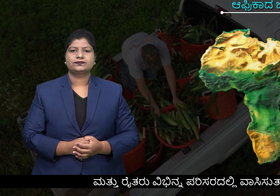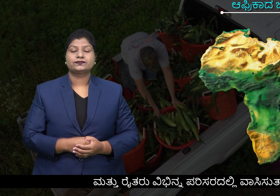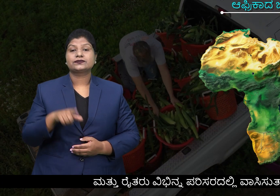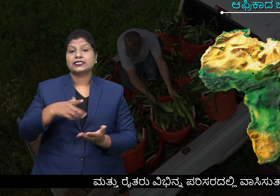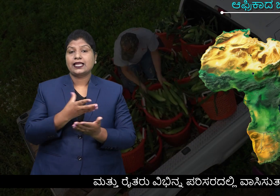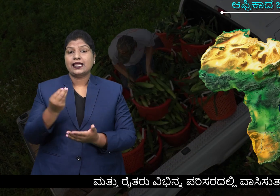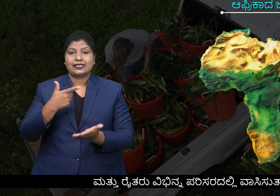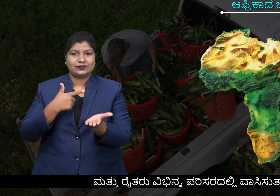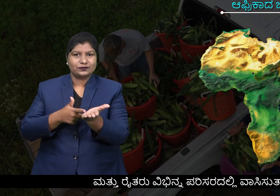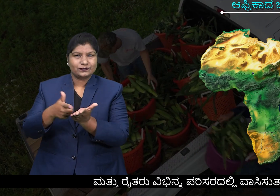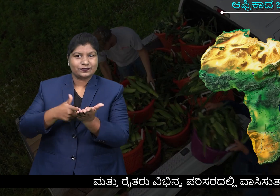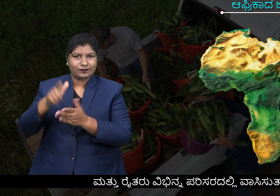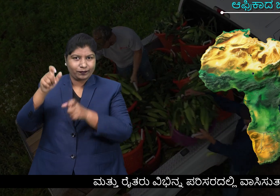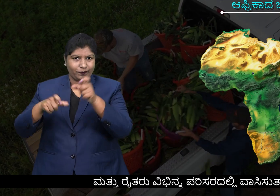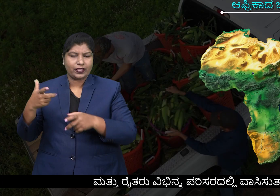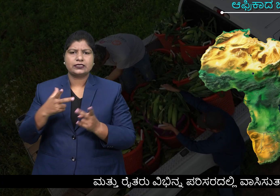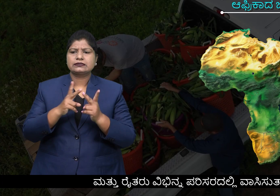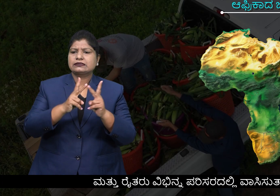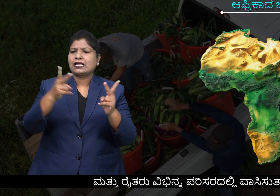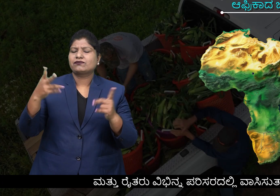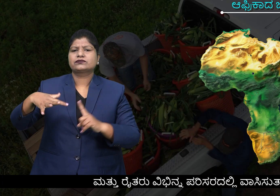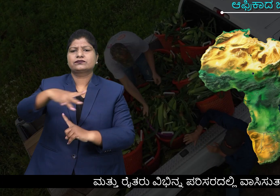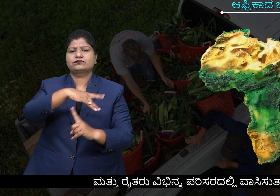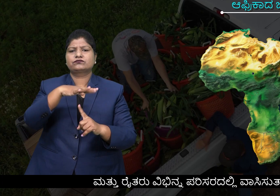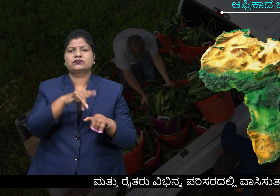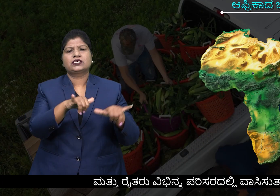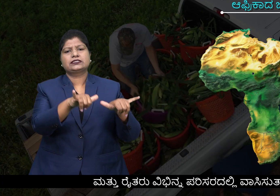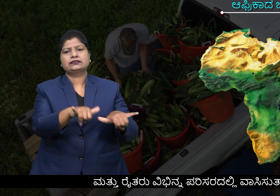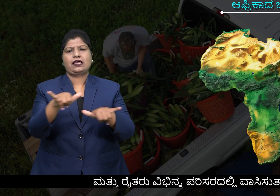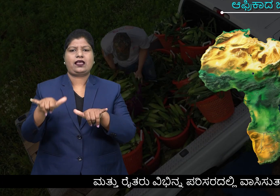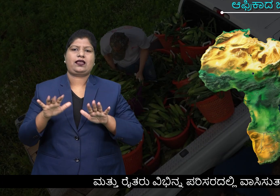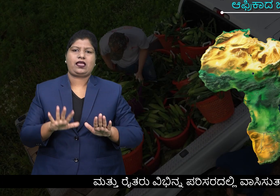ಮತ್ತು ರೈತರು ವಿಭಿನ್ನ ಪರಿಸರದಲ್ಲಿ ವಾಸಿಸುತ್ತಾರೆ.